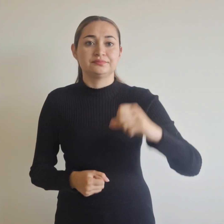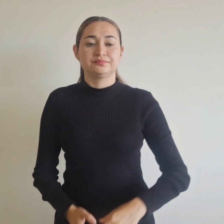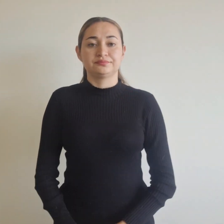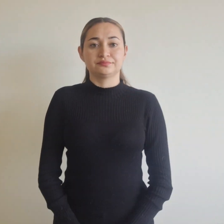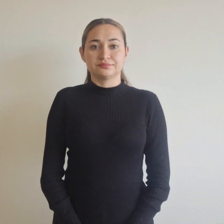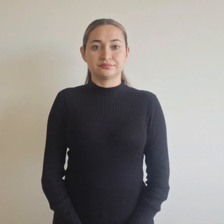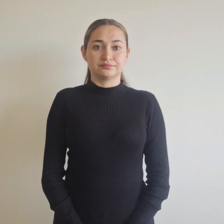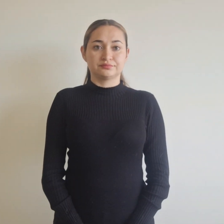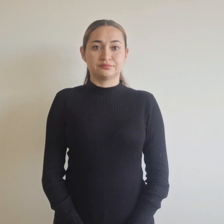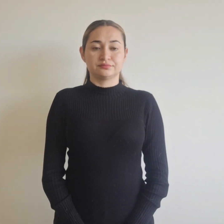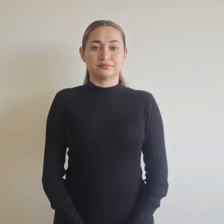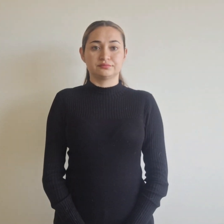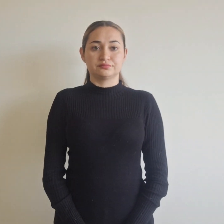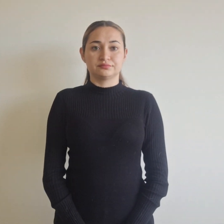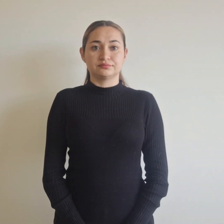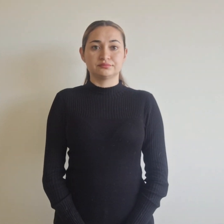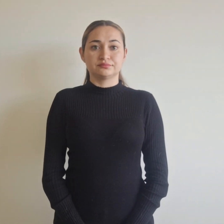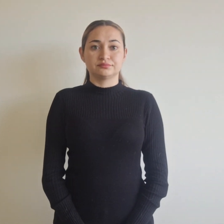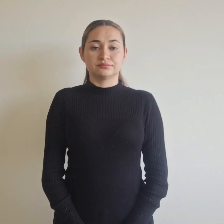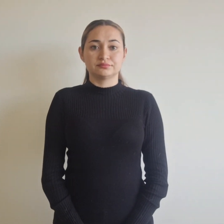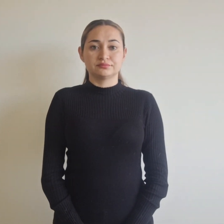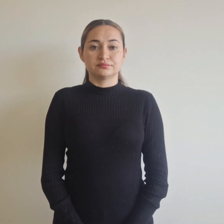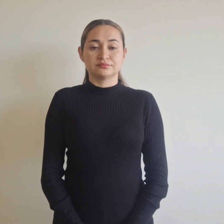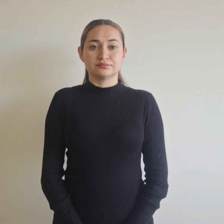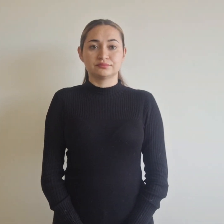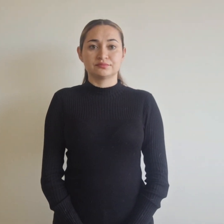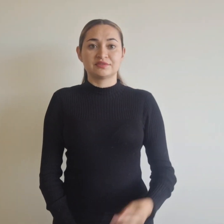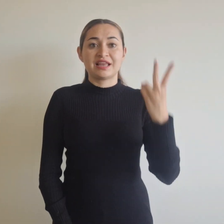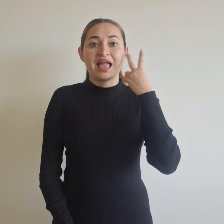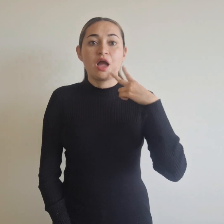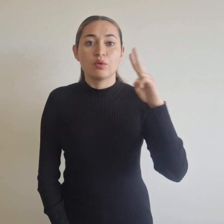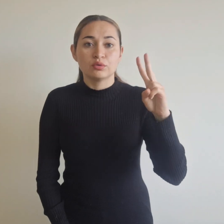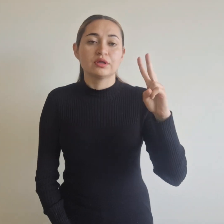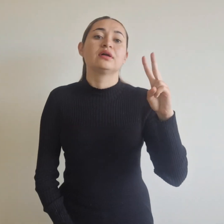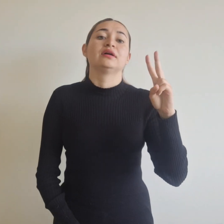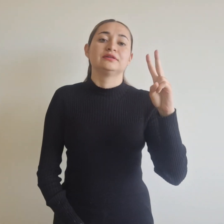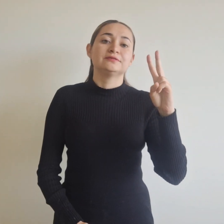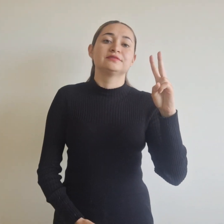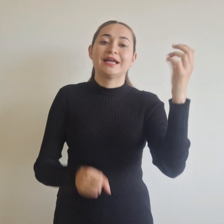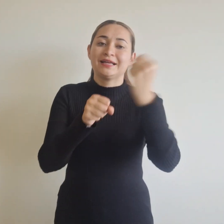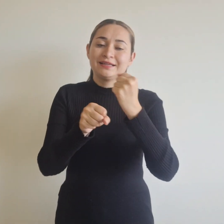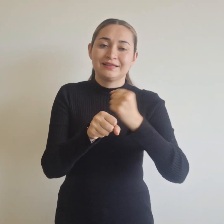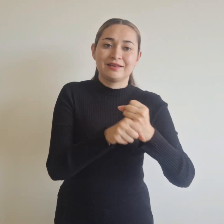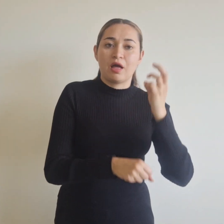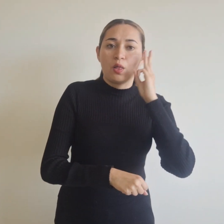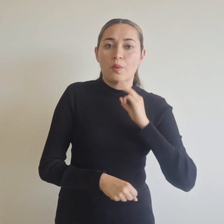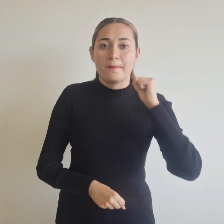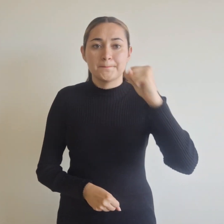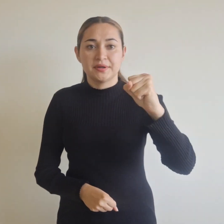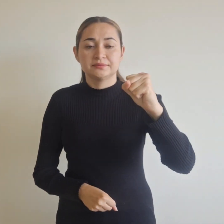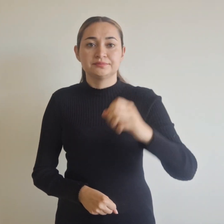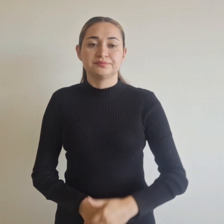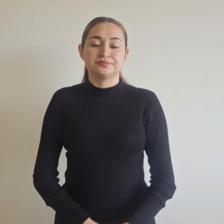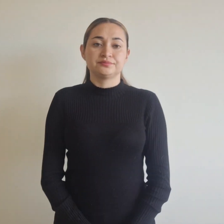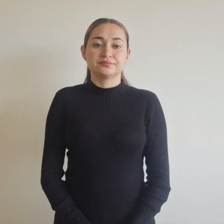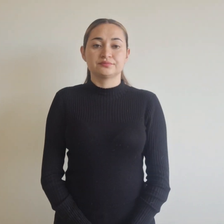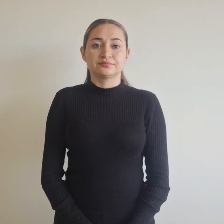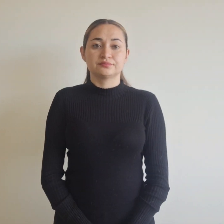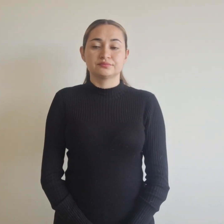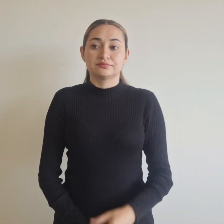Tunja. En el segundo día de mandato del alcalde de Tunja, Mikhail Krasnov, ya en